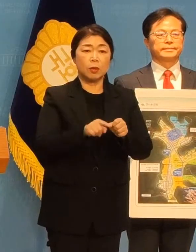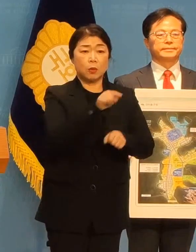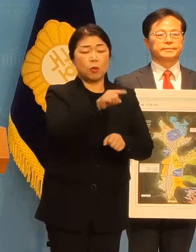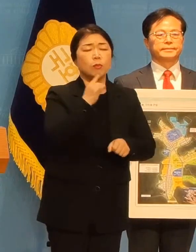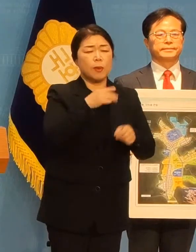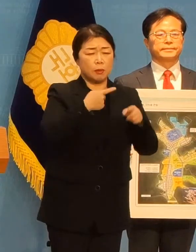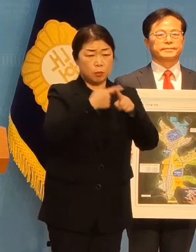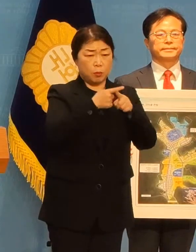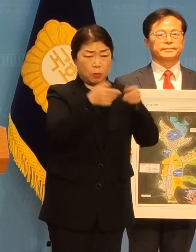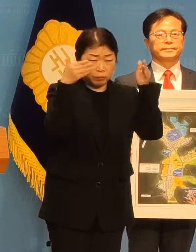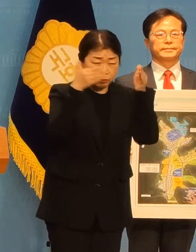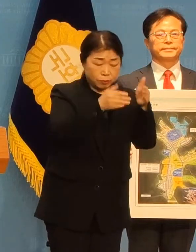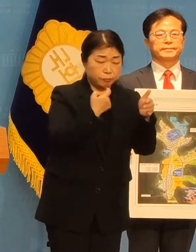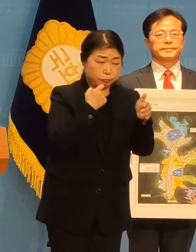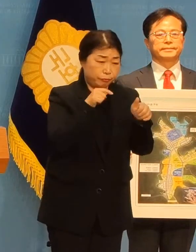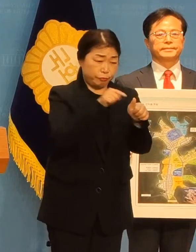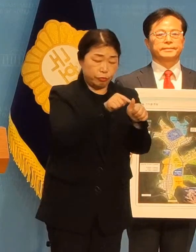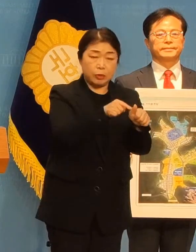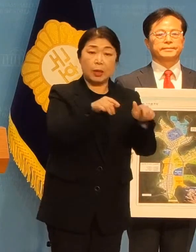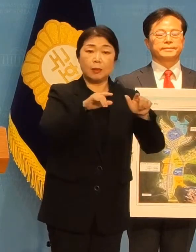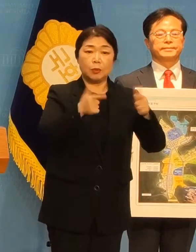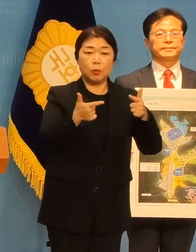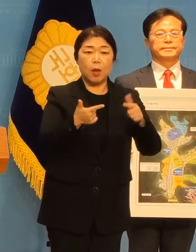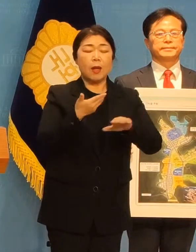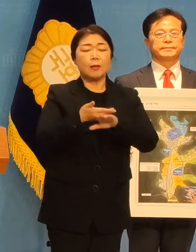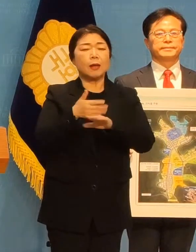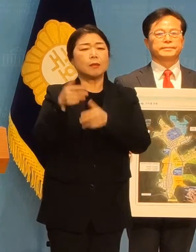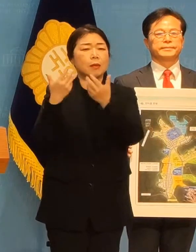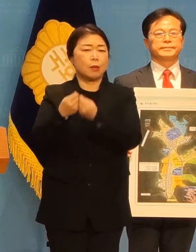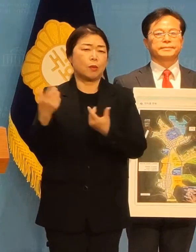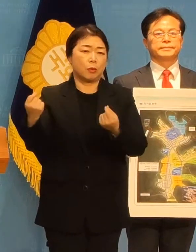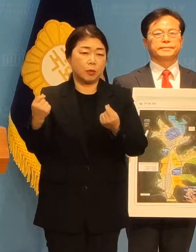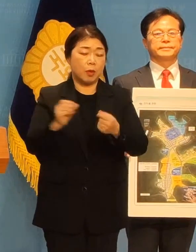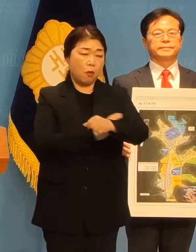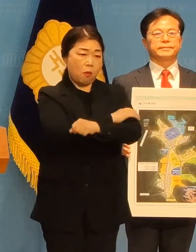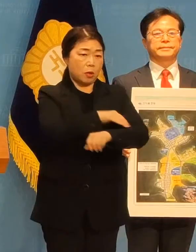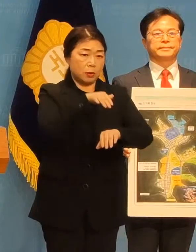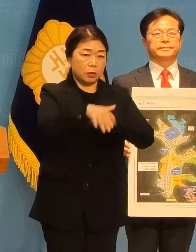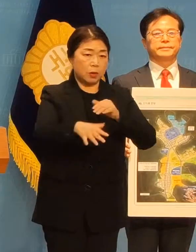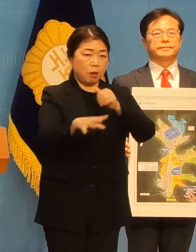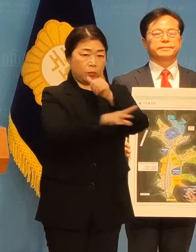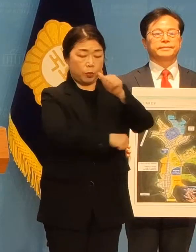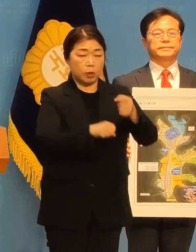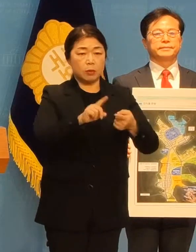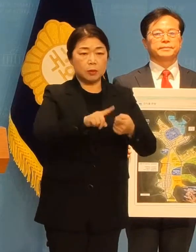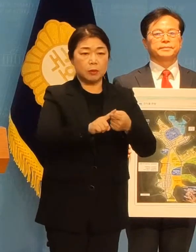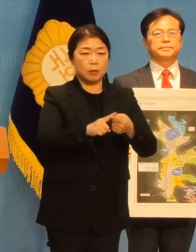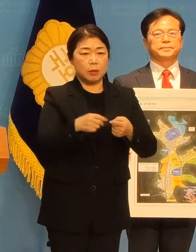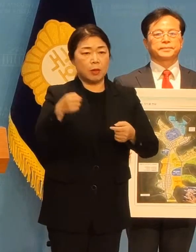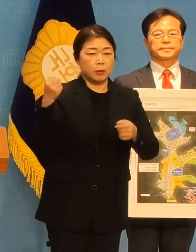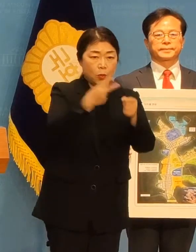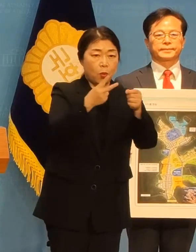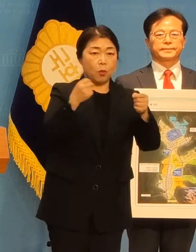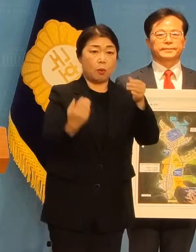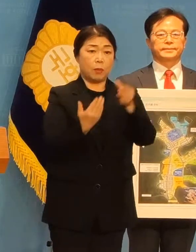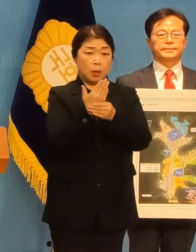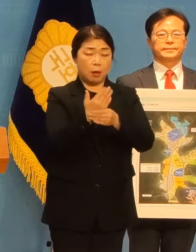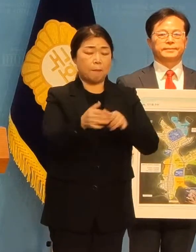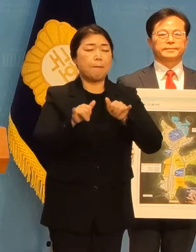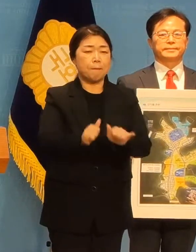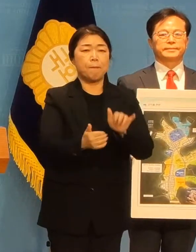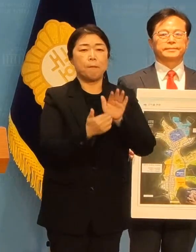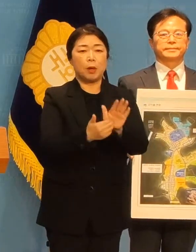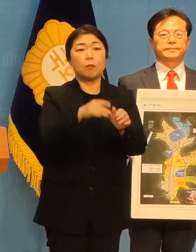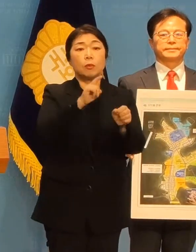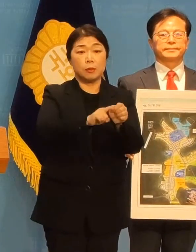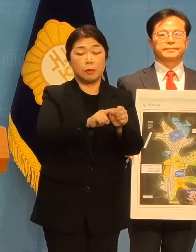정의를 회복하는 것이고 권력형 부패 범죄를 제거함으로써 제2의 대장동을 막는다는 의미를